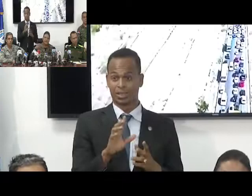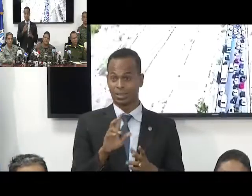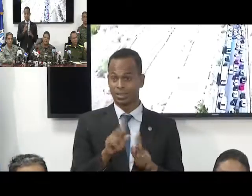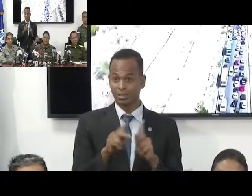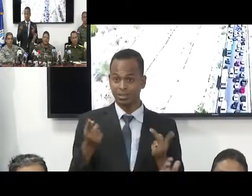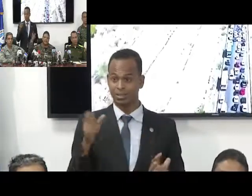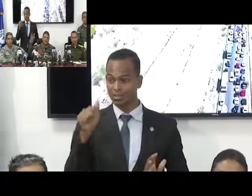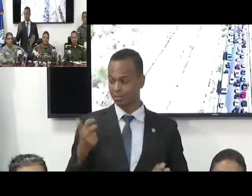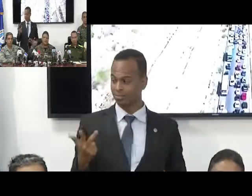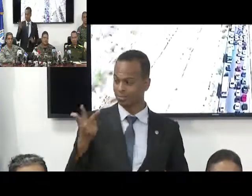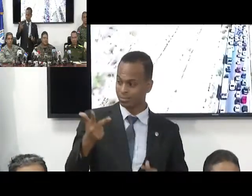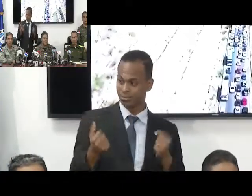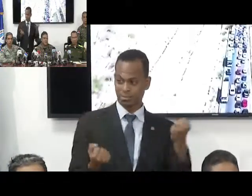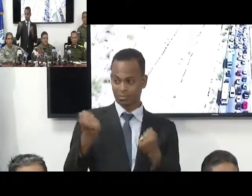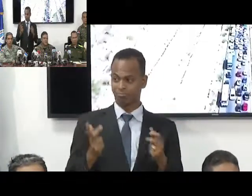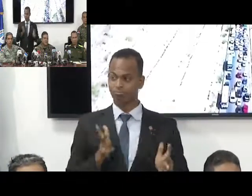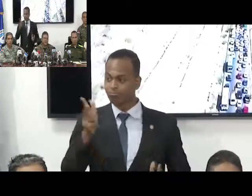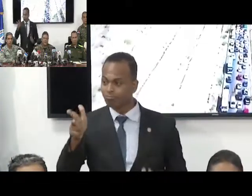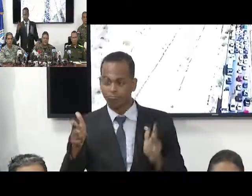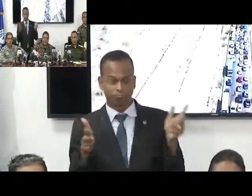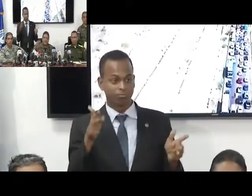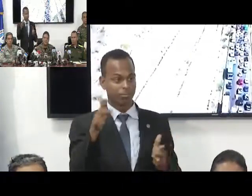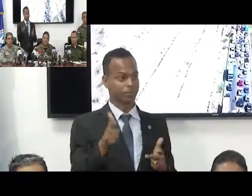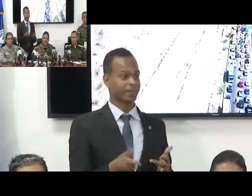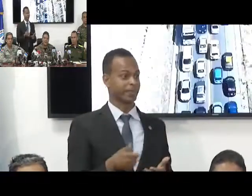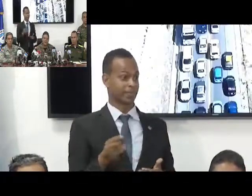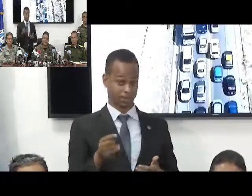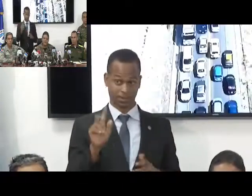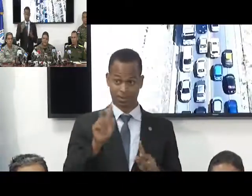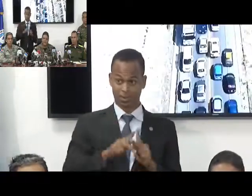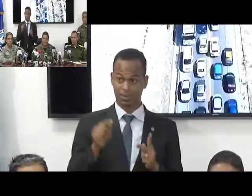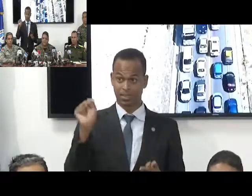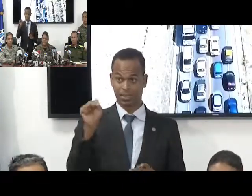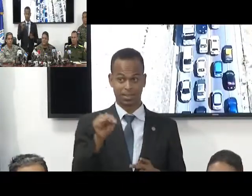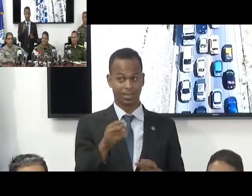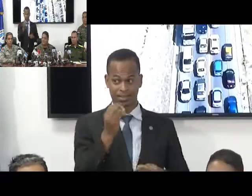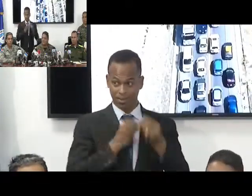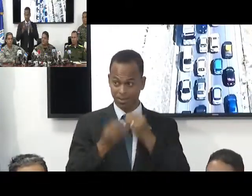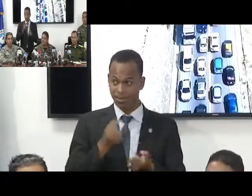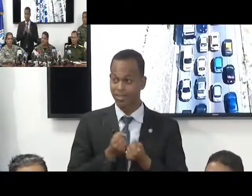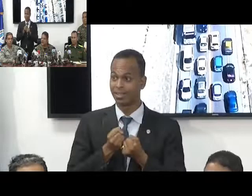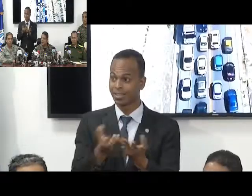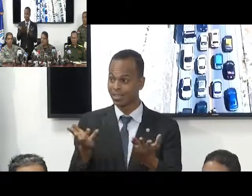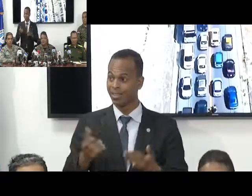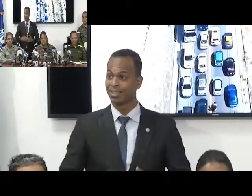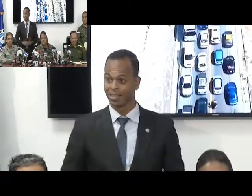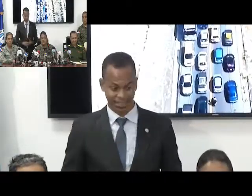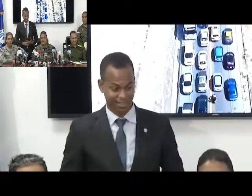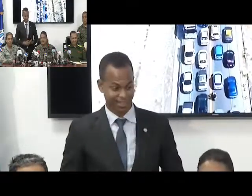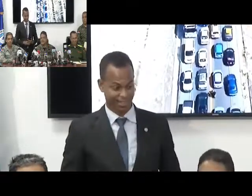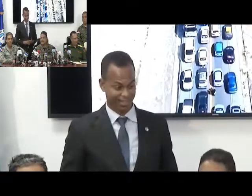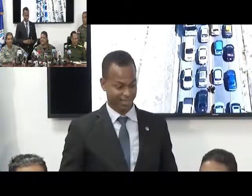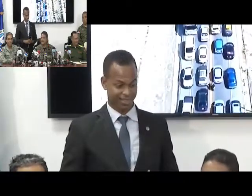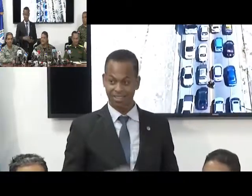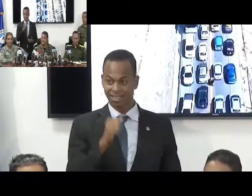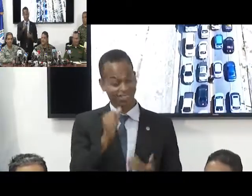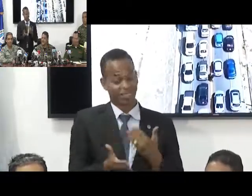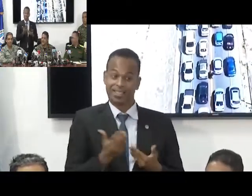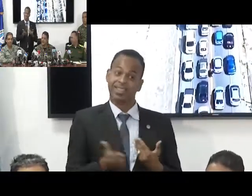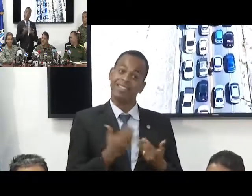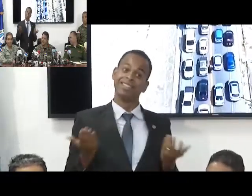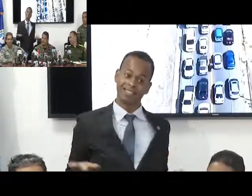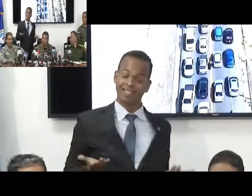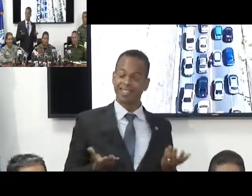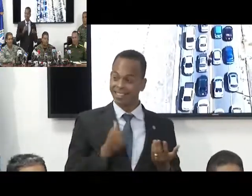tienen que desplazar toda esa camioneta por el país completo, darle dieta a periodistas que siempre están bien alimentados. No es fácil,